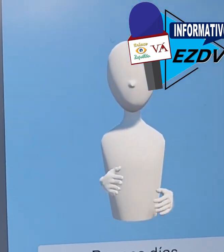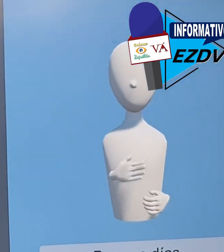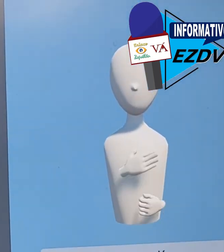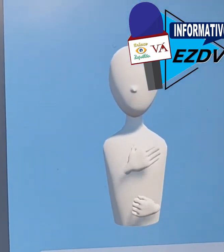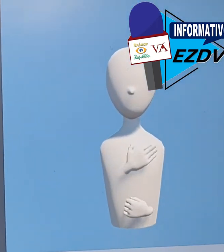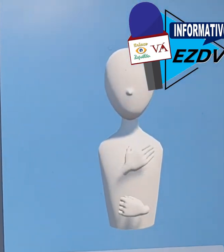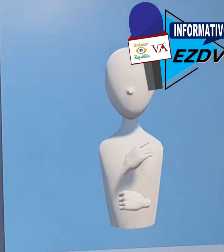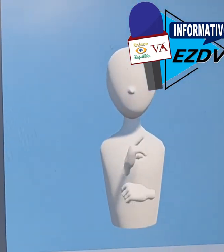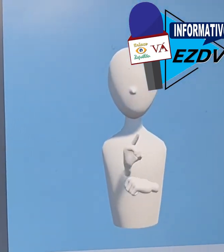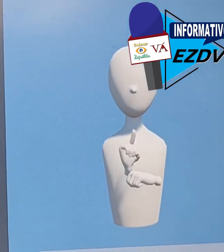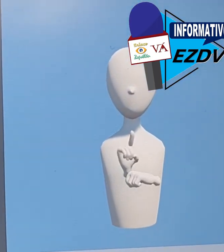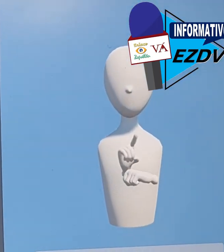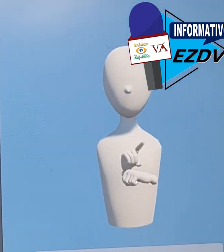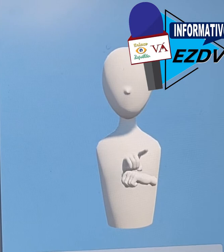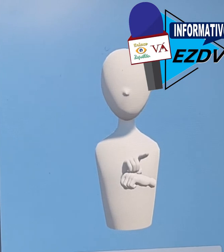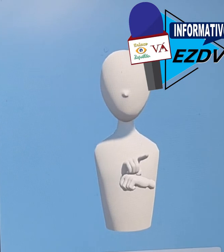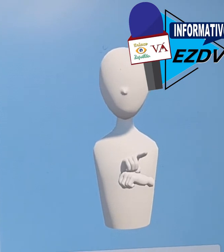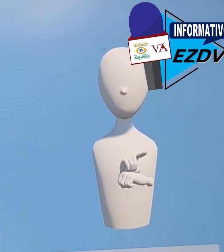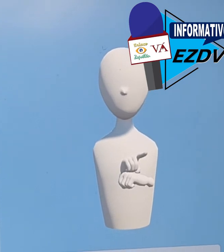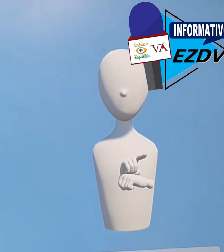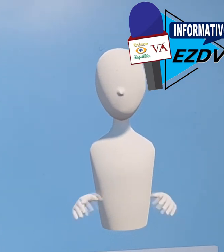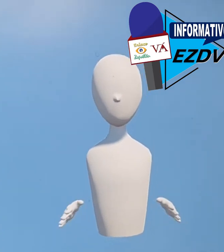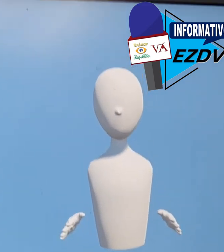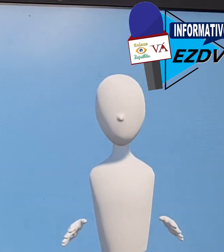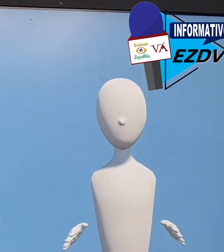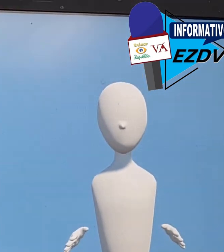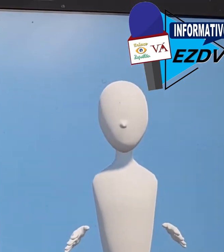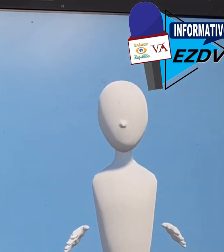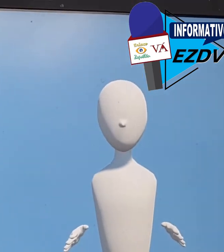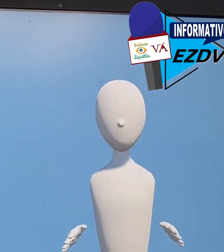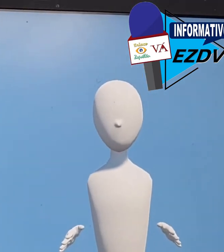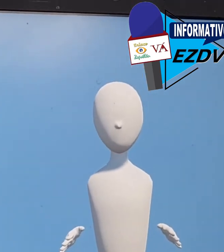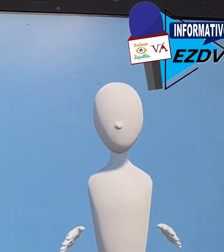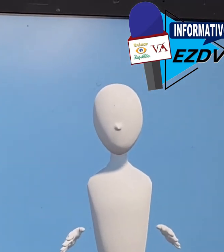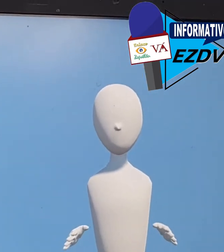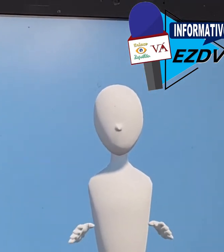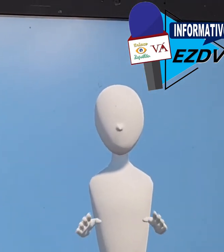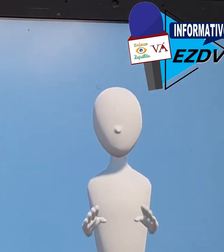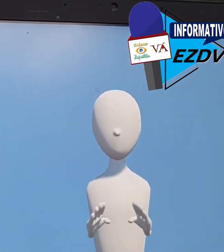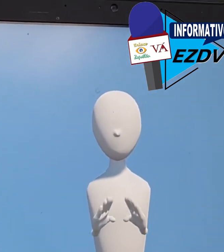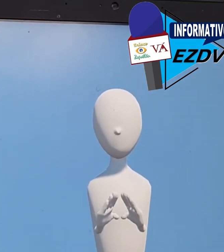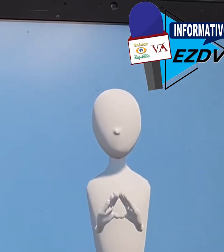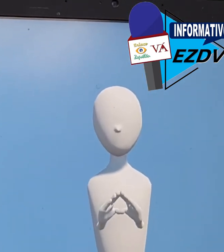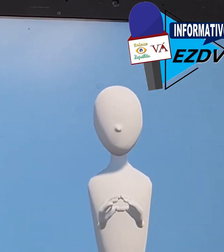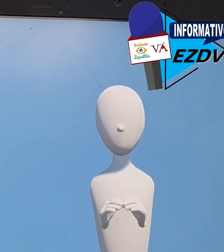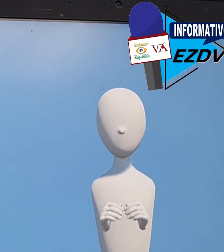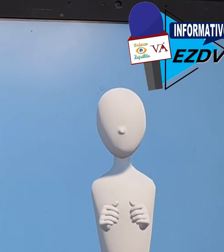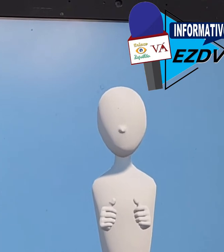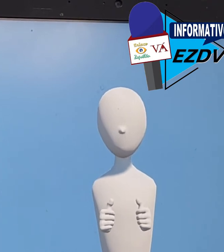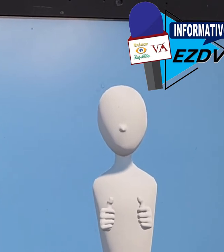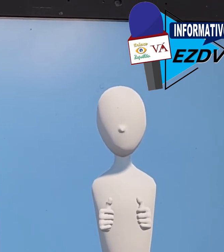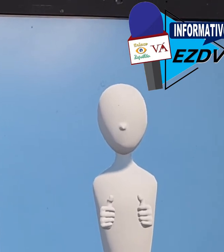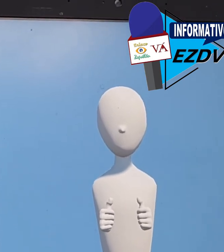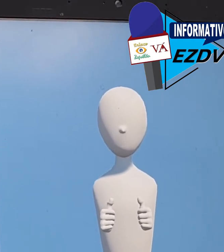hay otros tipos de videojuegos, incluso hay tecnología ya avanzada como guantes inteligentes que te lo traduce, pero esto